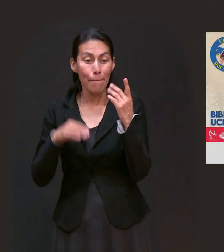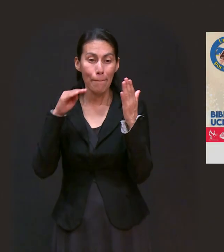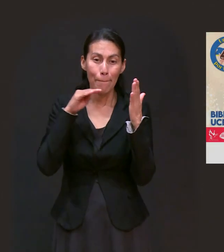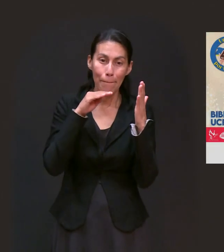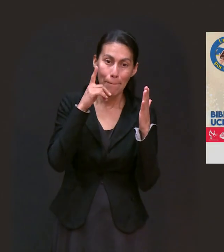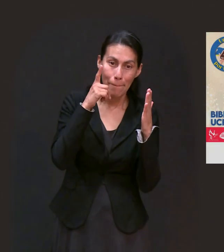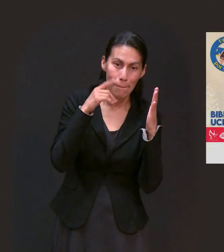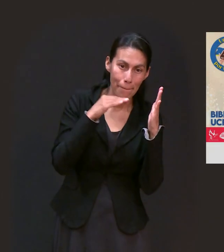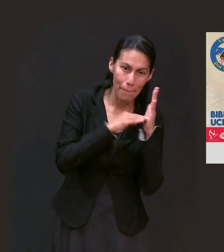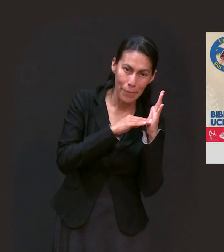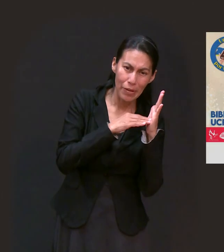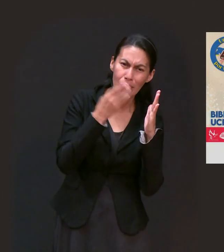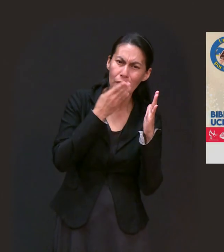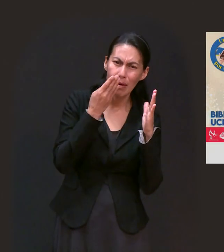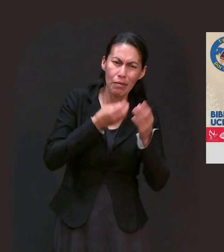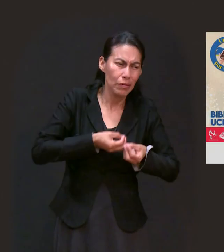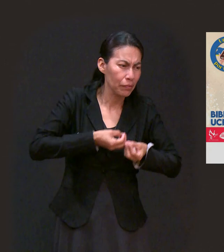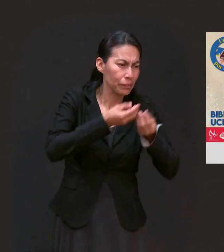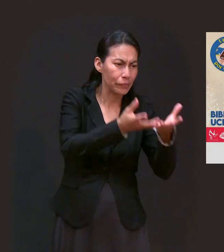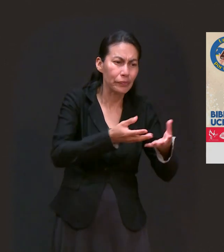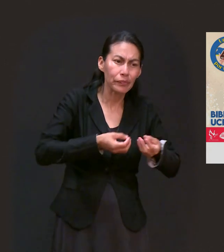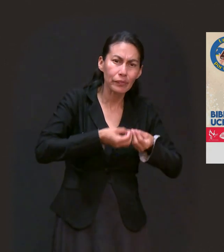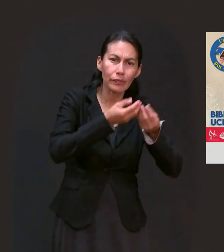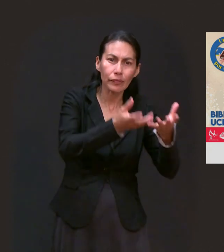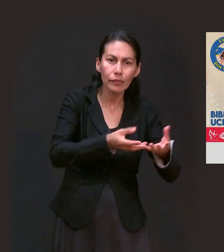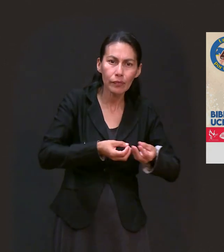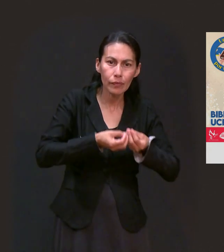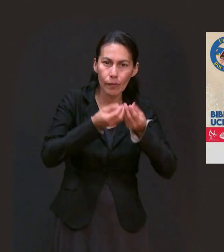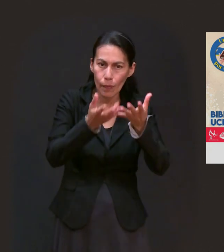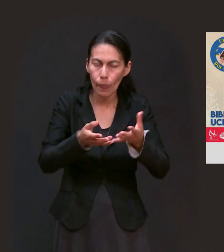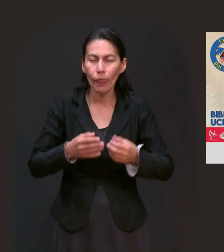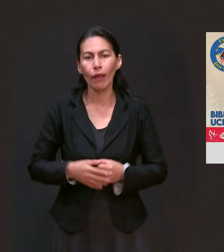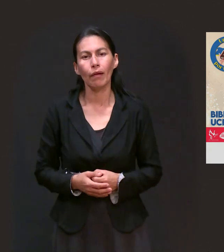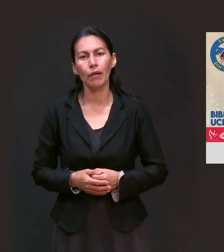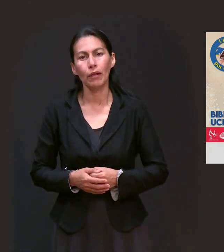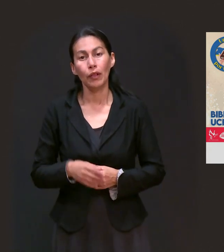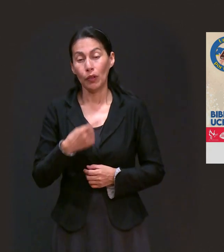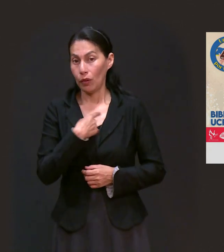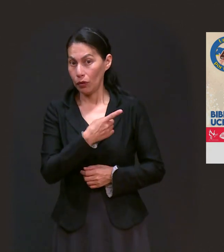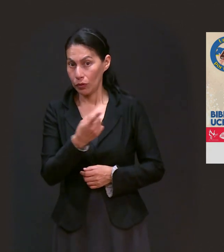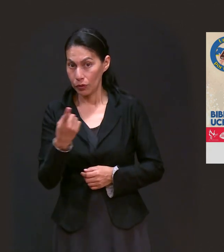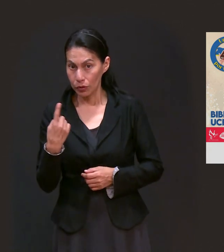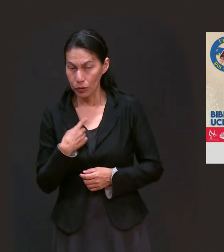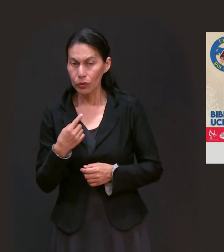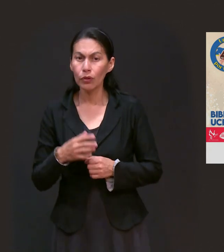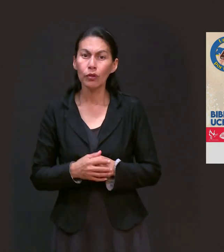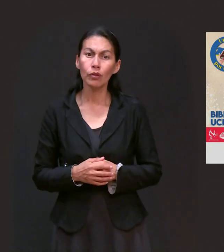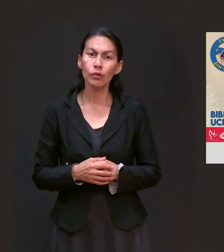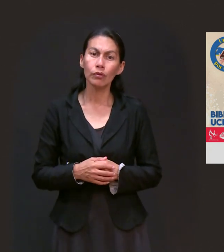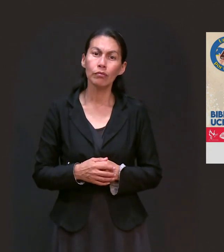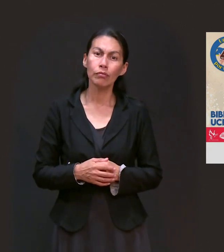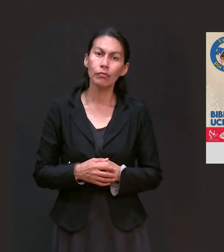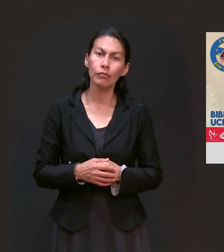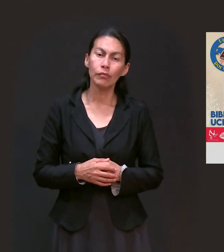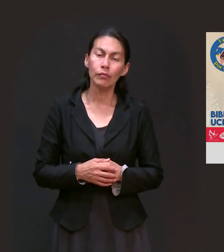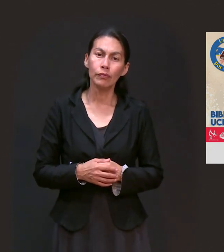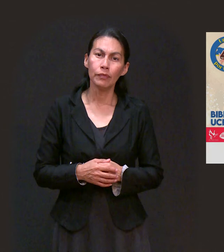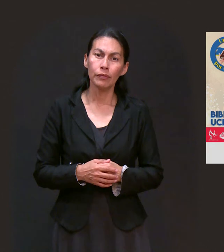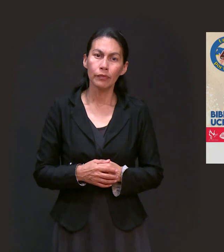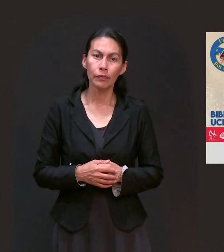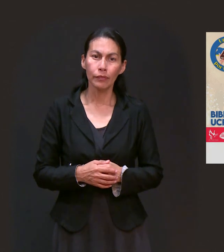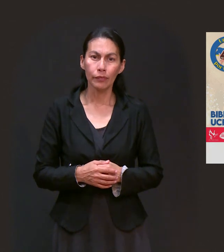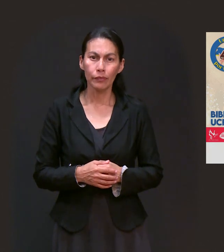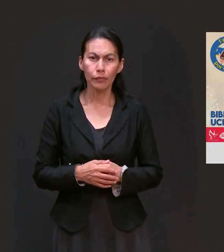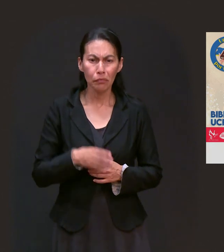1000 biblias en ucrania se puedan distribuir y nosotros podemos contribuir a este proyecto allí se